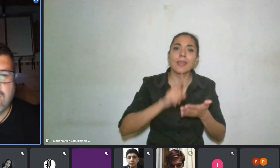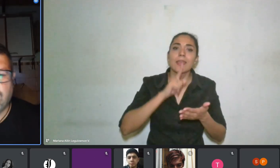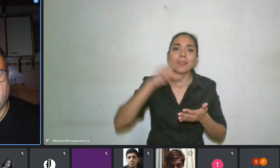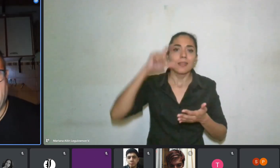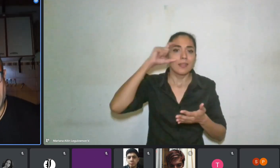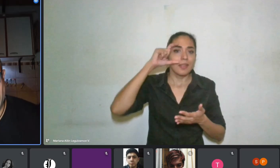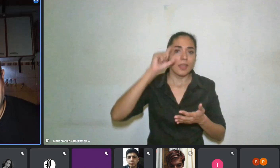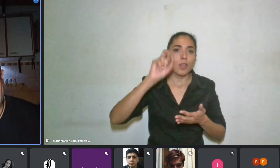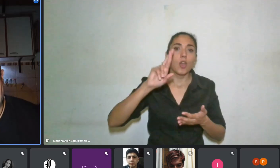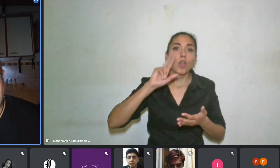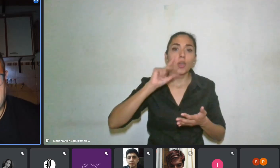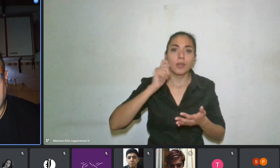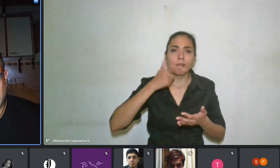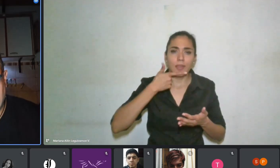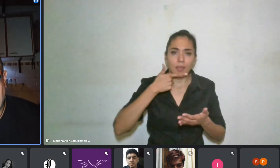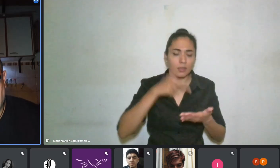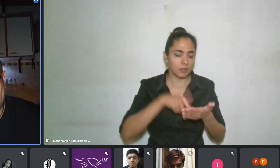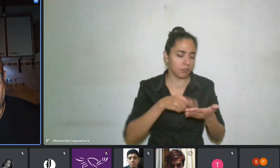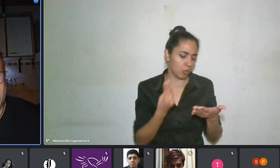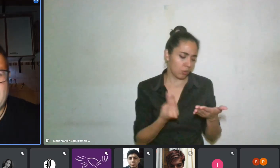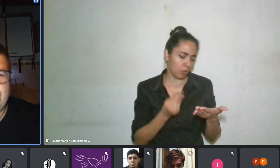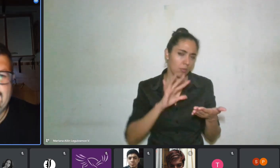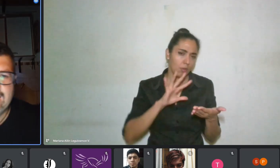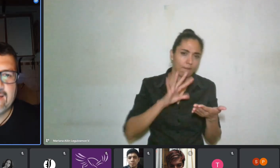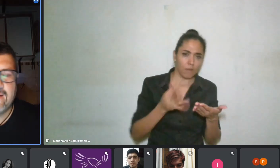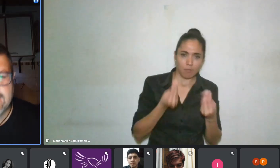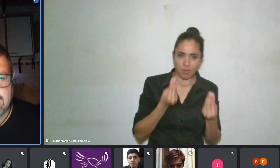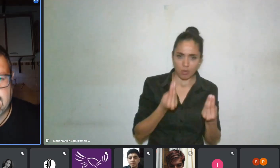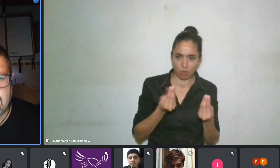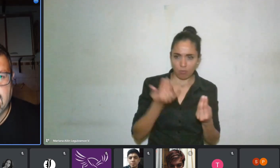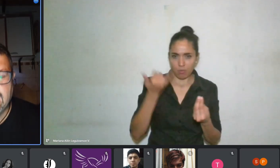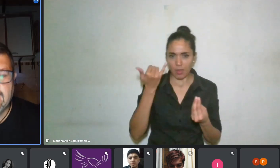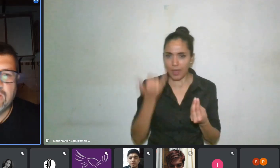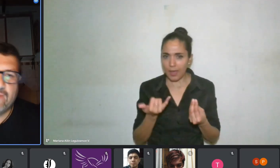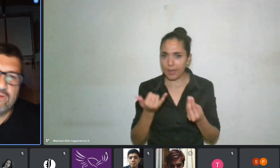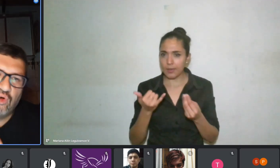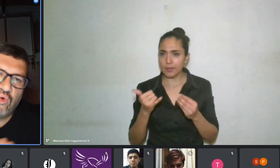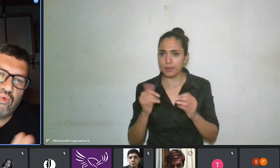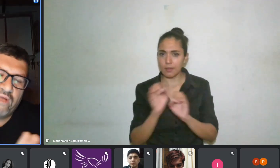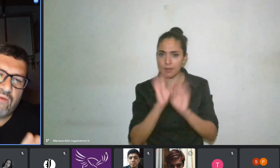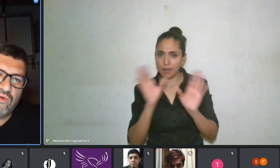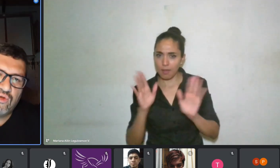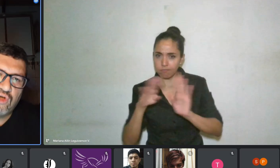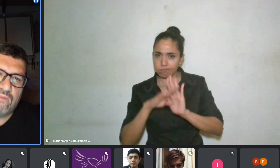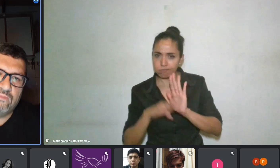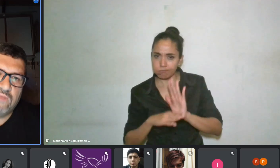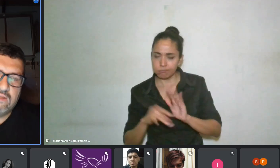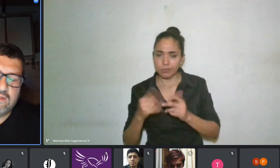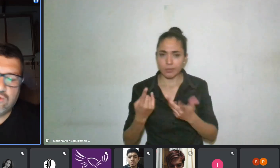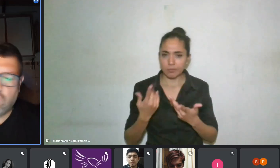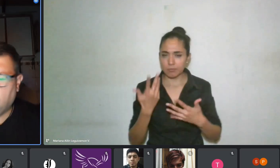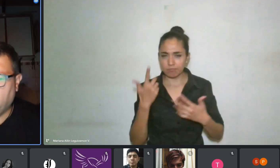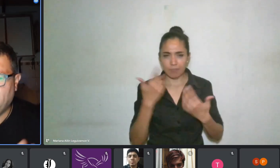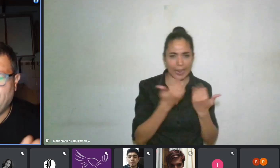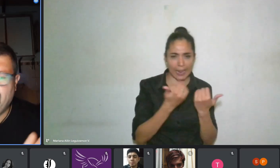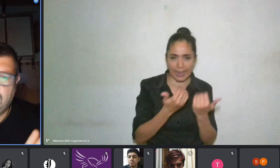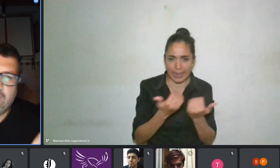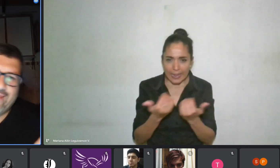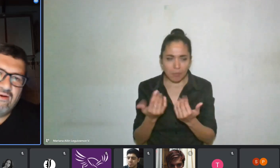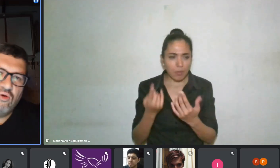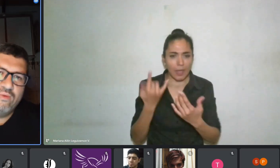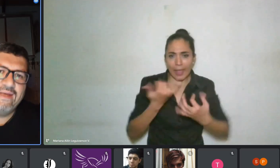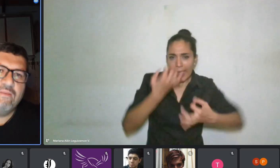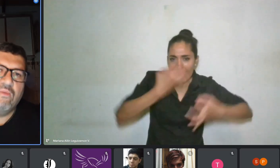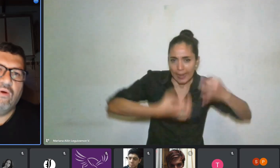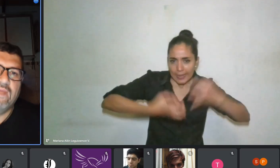tácita, tiene que ser de forma escrita, etc. Lleva toda una evolución de todo lo que fue en la época